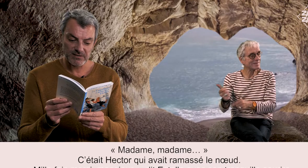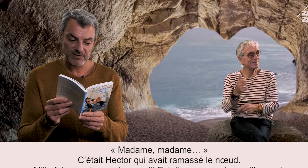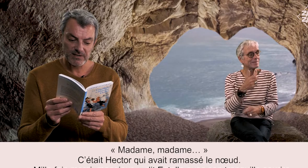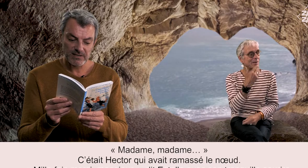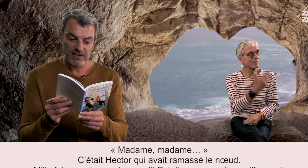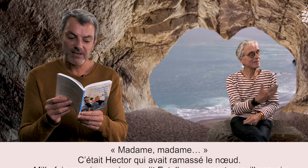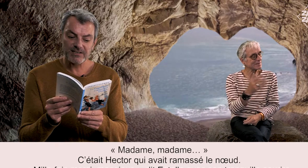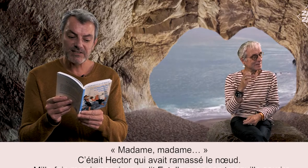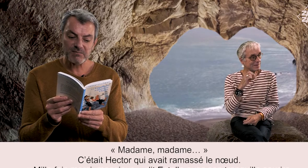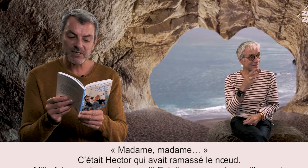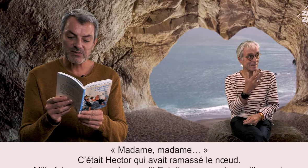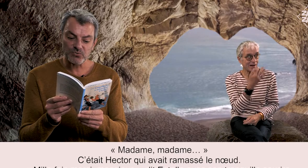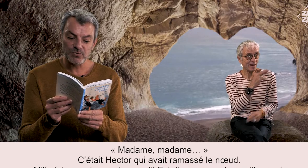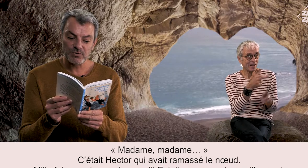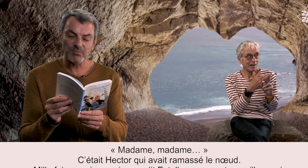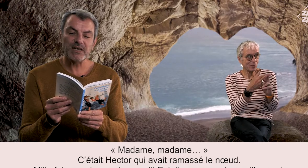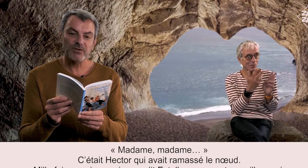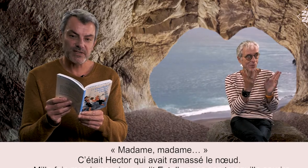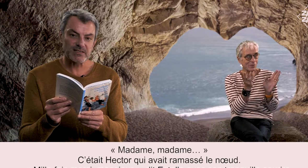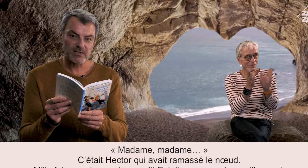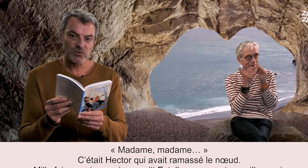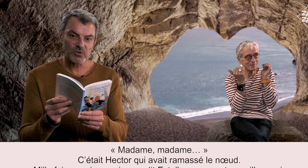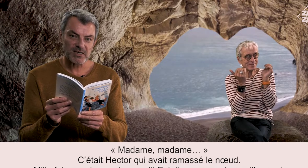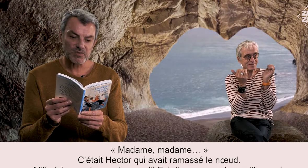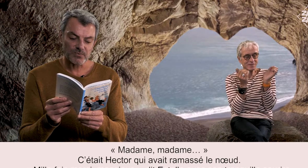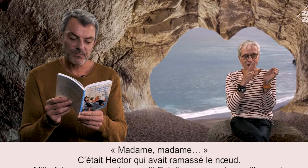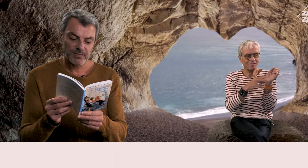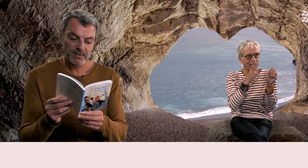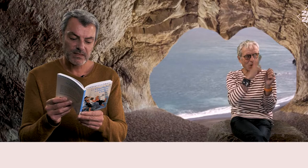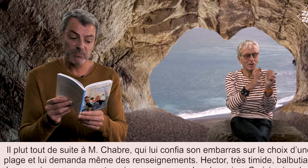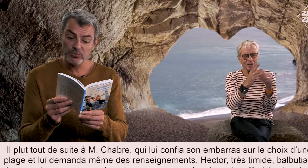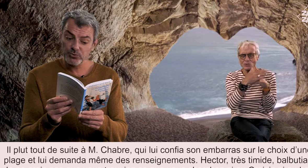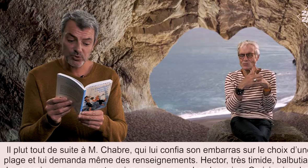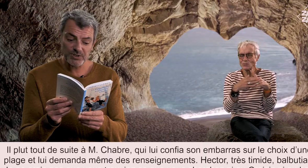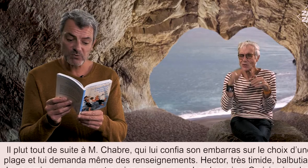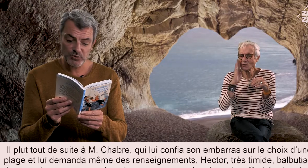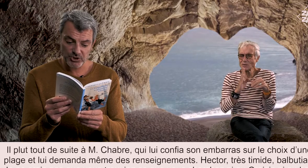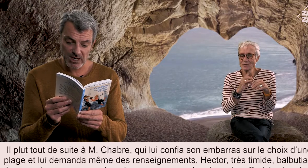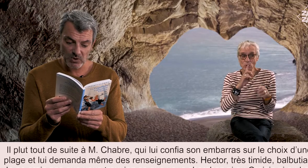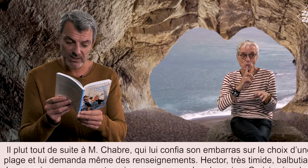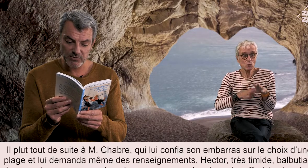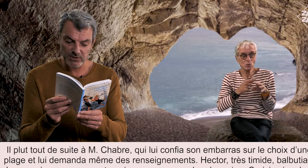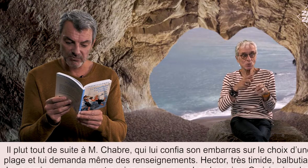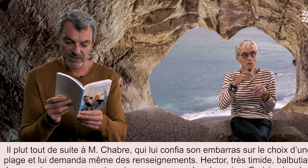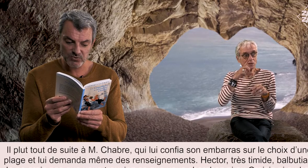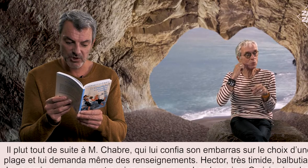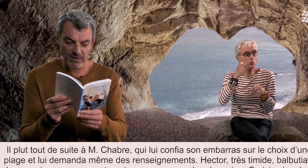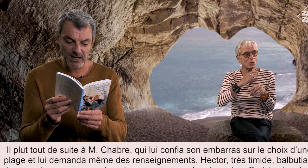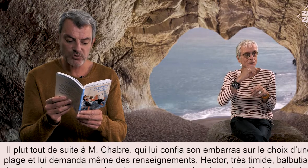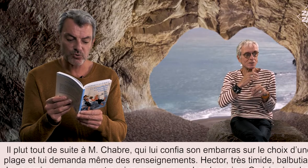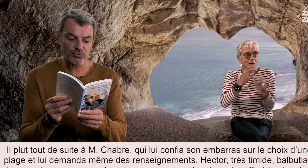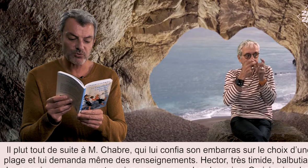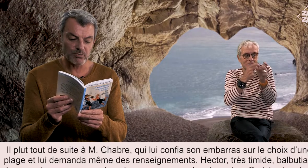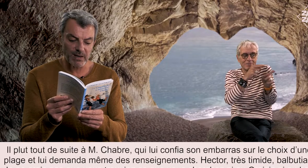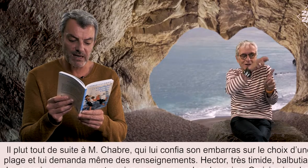sourire. Il était bien doux, bien honnête, ce garçon. Il plut tout de suite à M. Chabre qui lui confia son